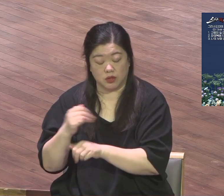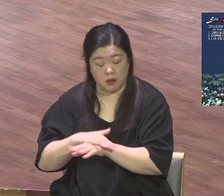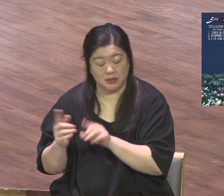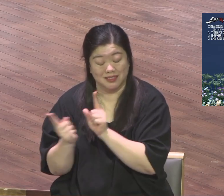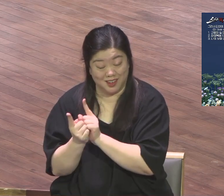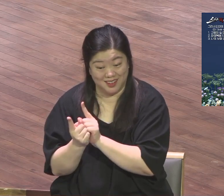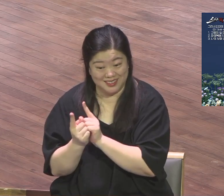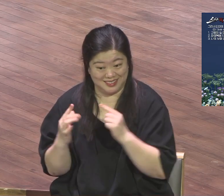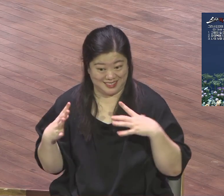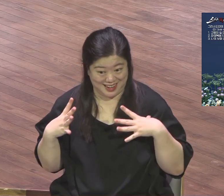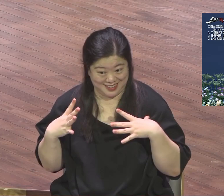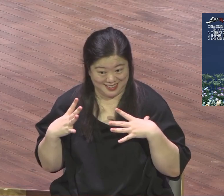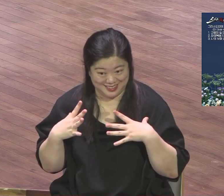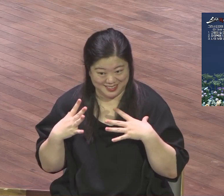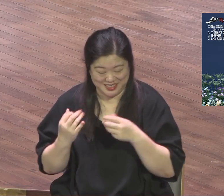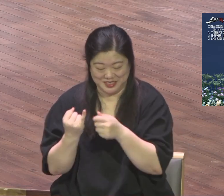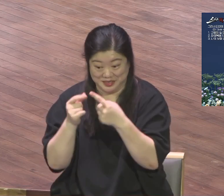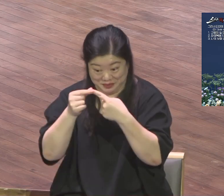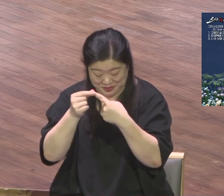한 가지는